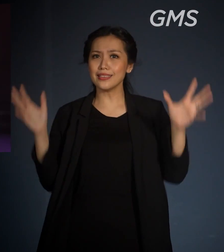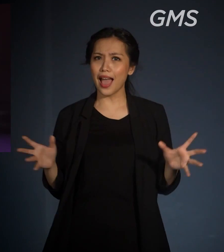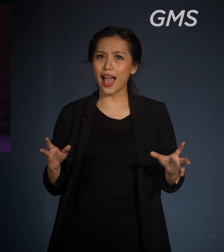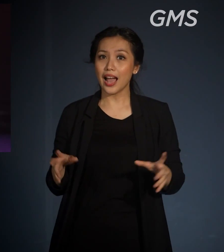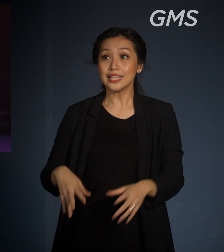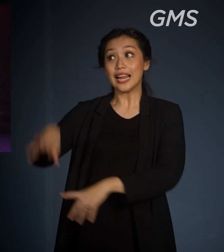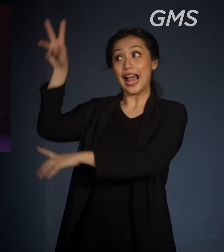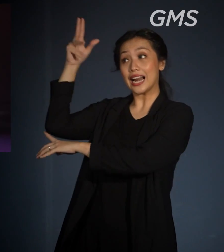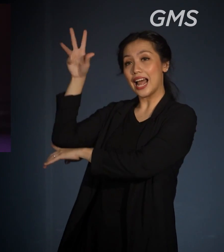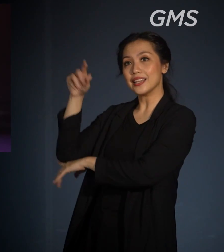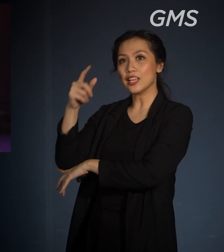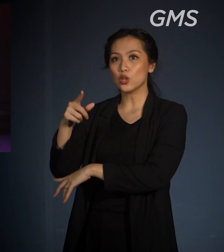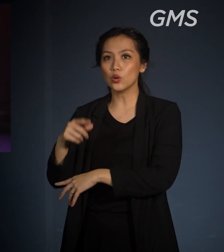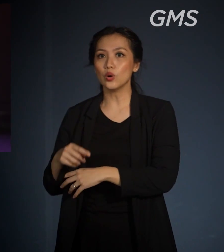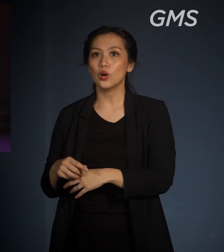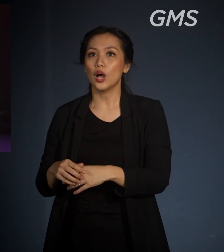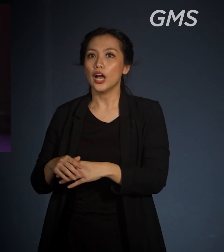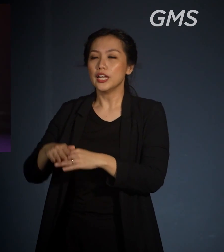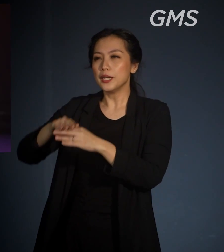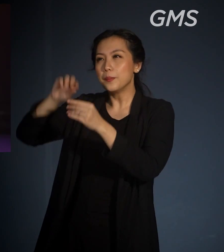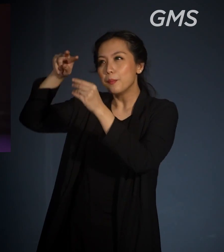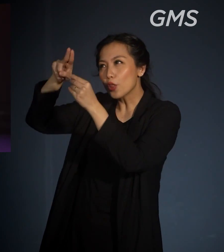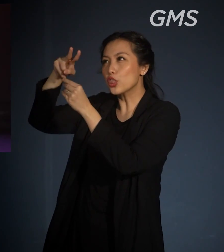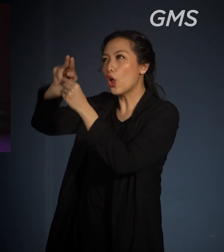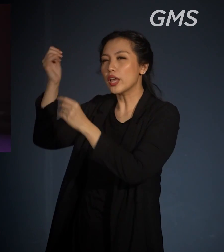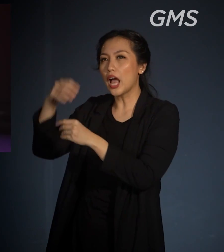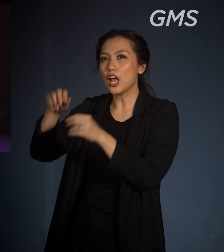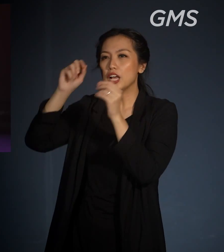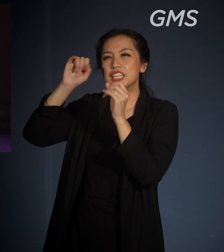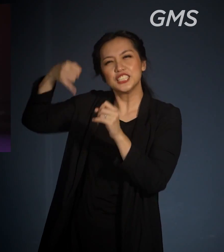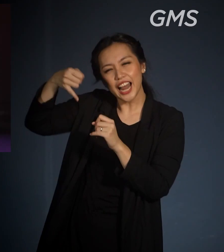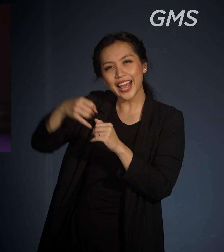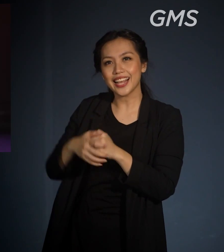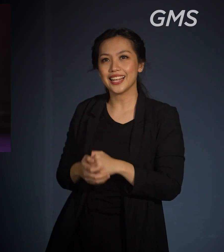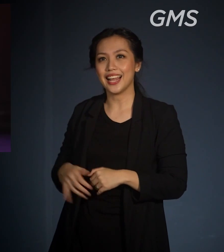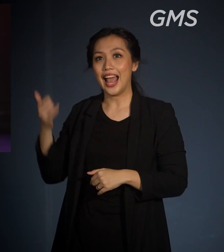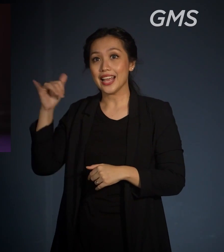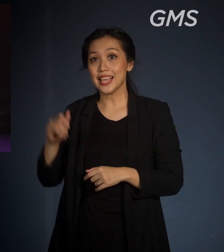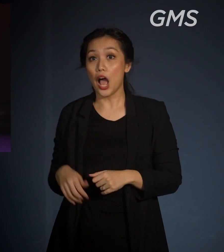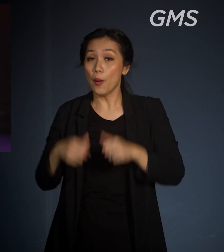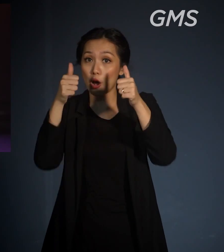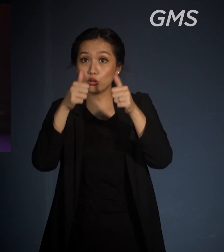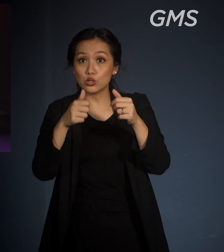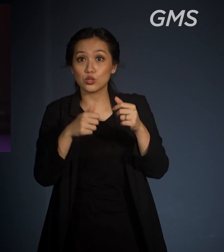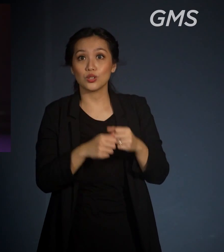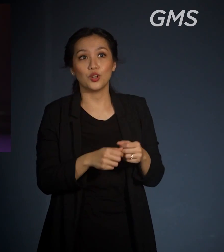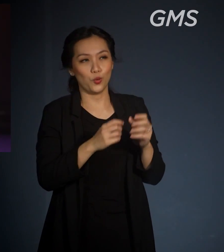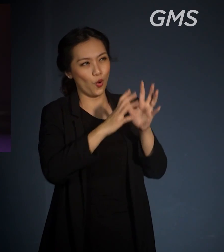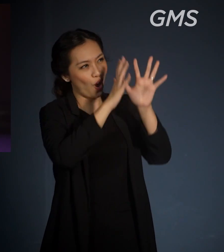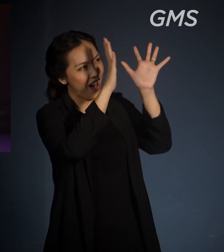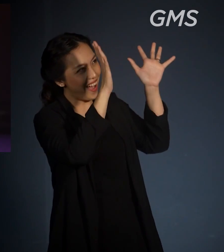yang berbuah itu tambah dibersihin sama Tuhan. Tapi ranting yang nggak berbuah malah